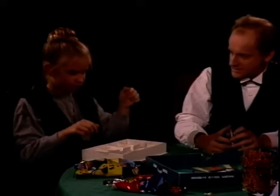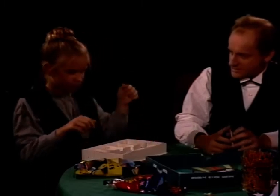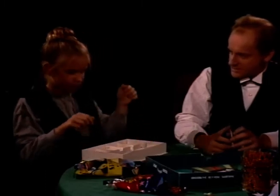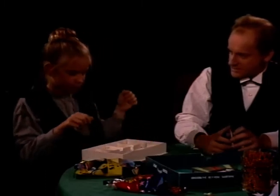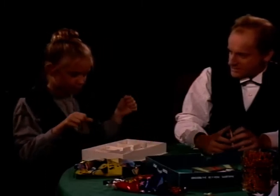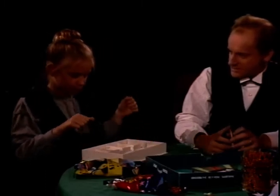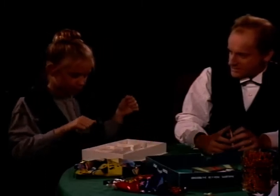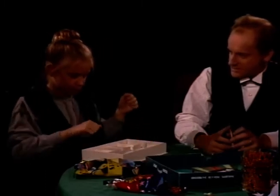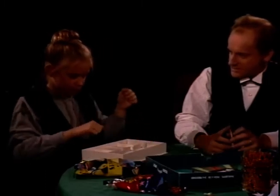Igelkott springer.